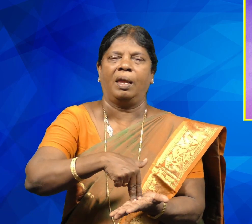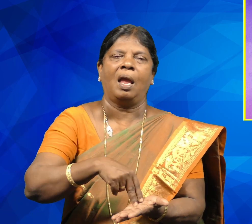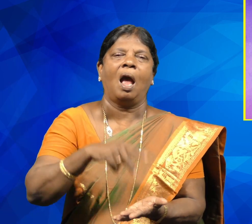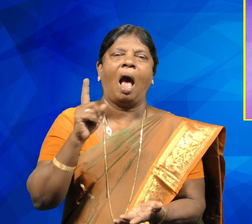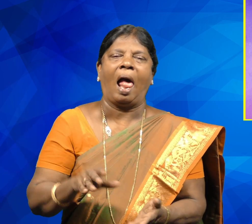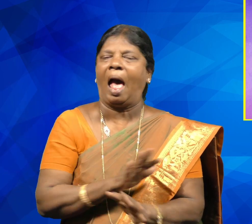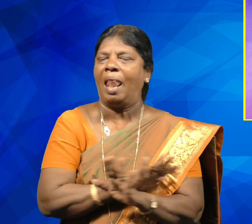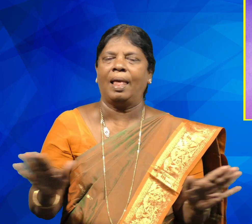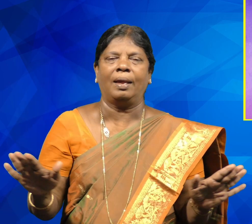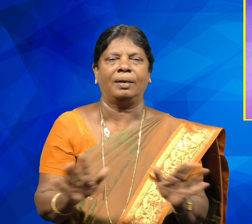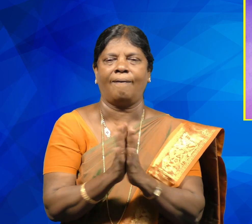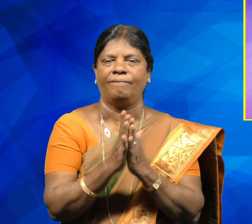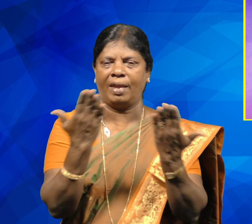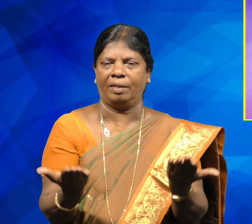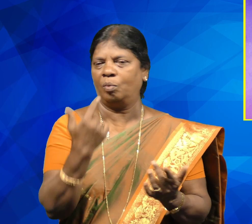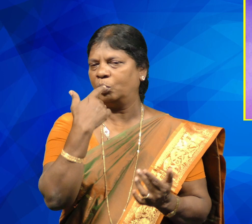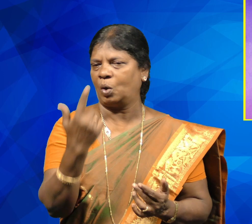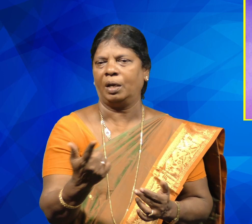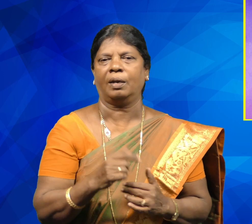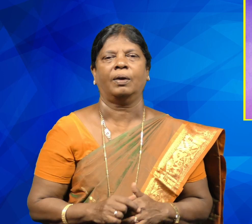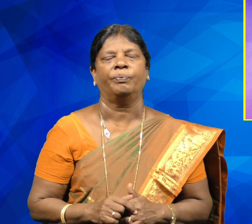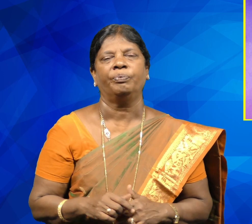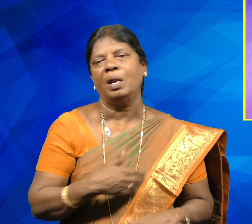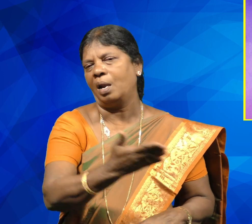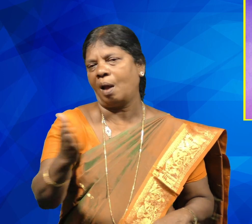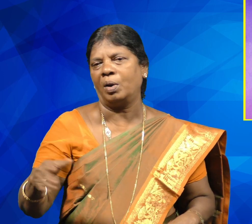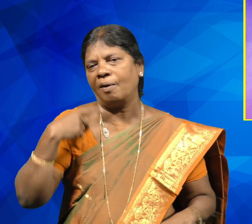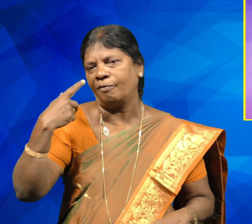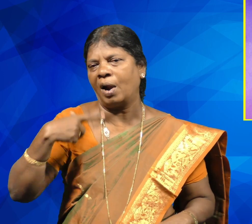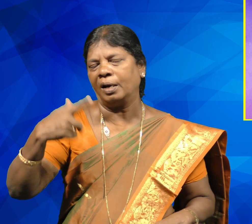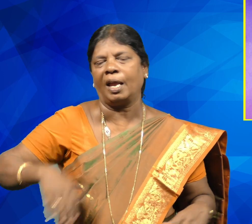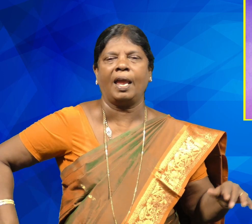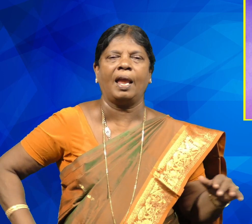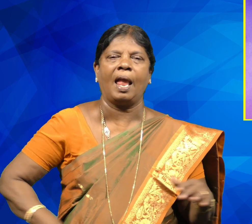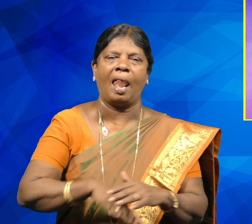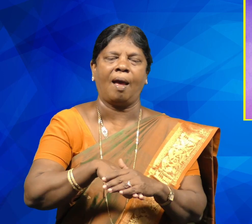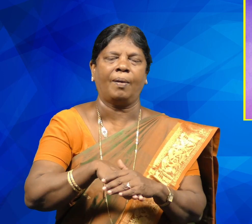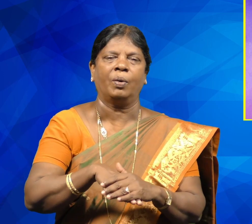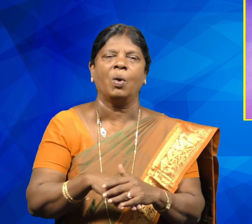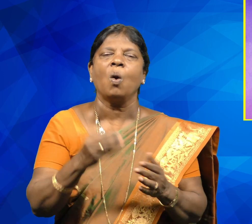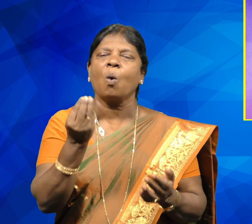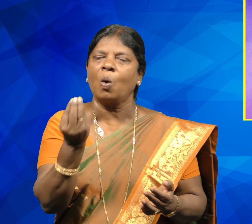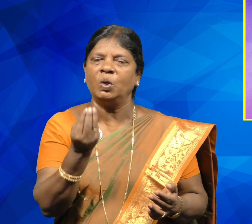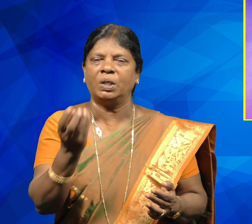நிலையான வாழ்வு அல்ல என்று இந்த பைபிள் சொல்கிறது. நாம் வாழுகிற இந்த வாழ்க்கை